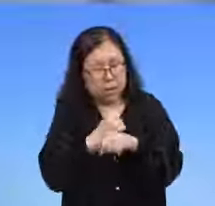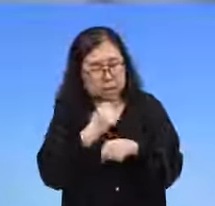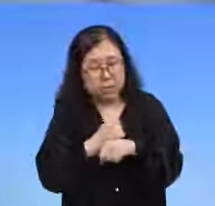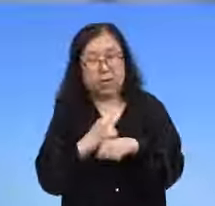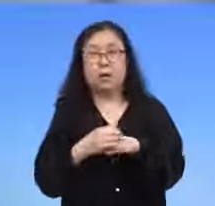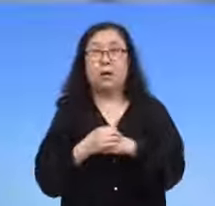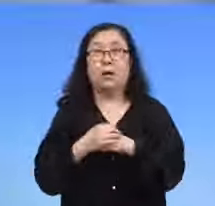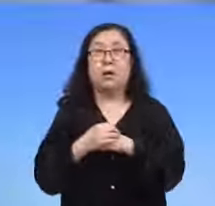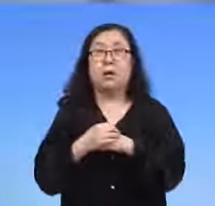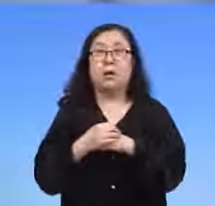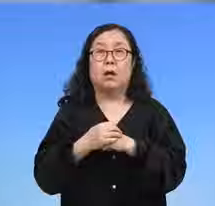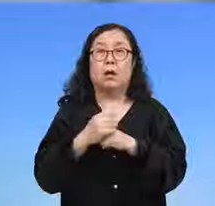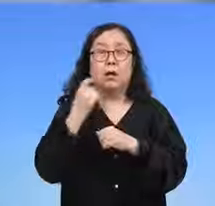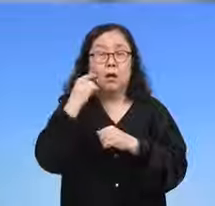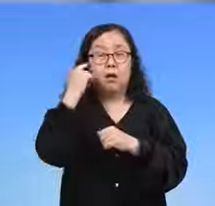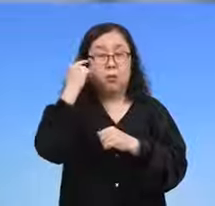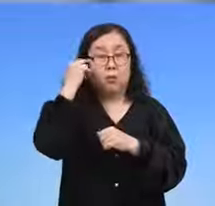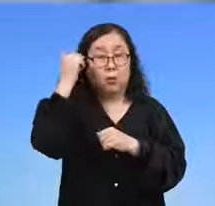목회자가